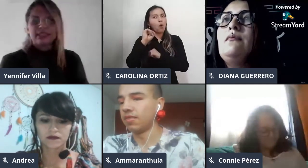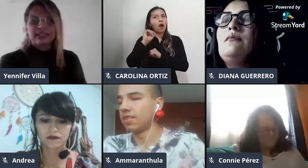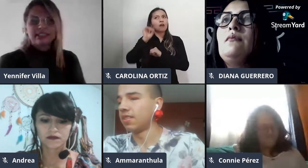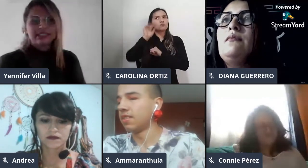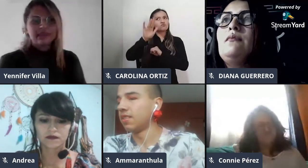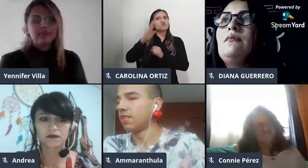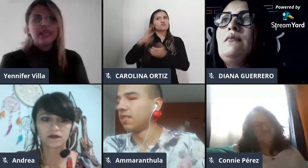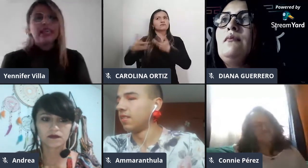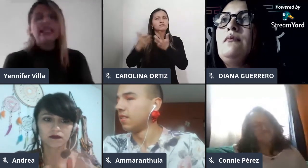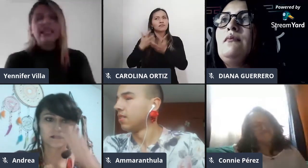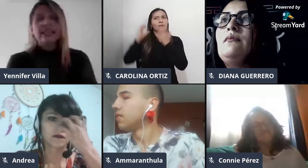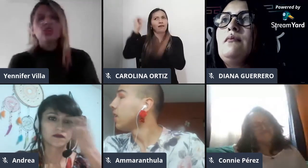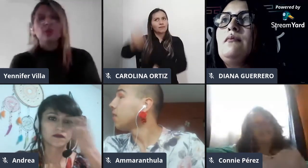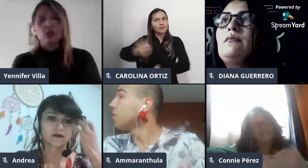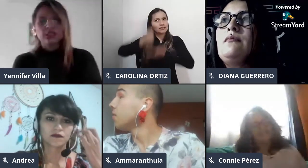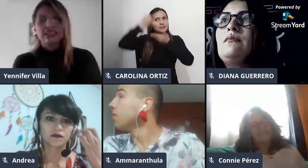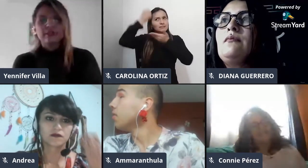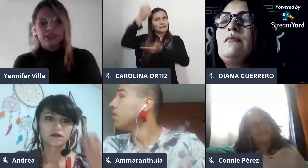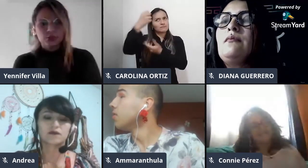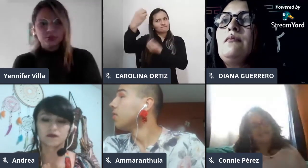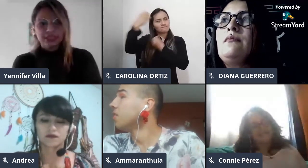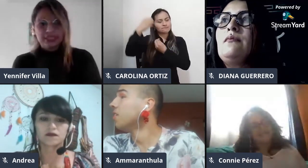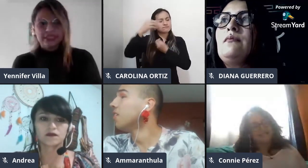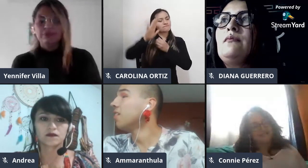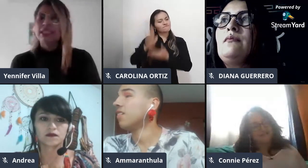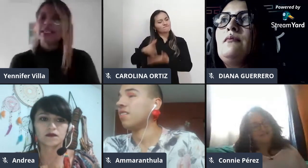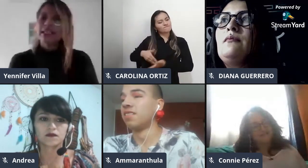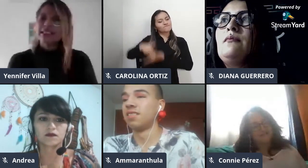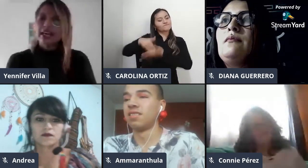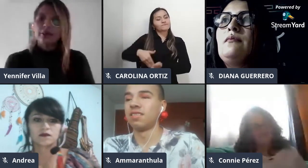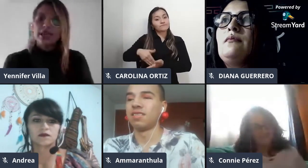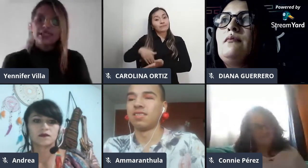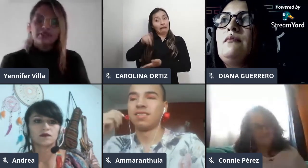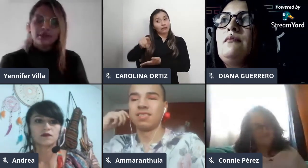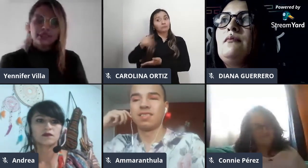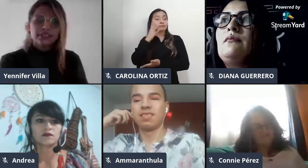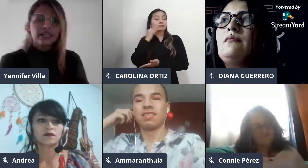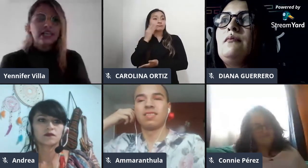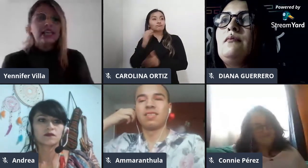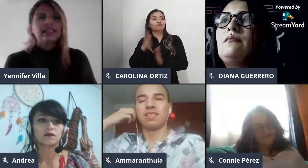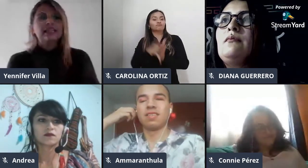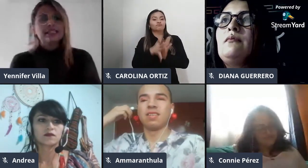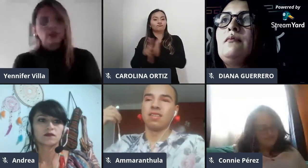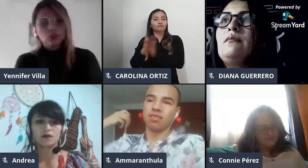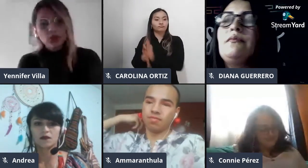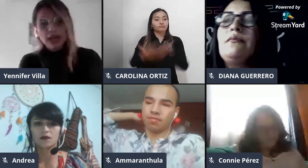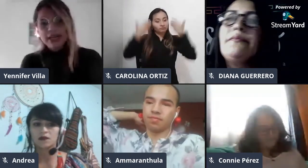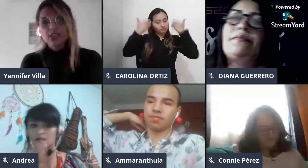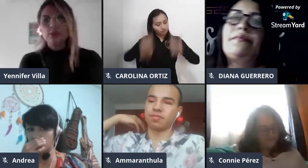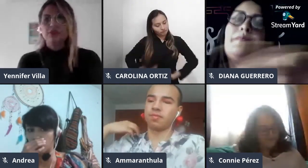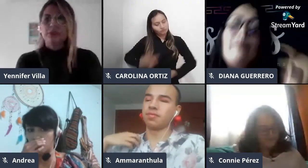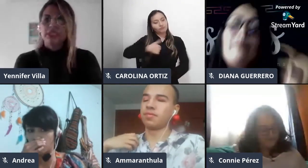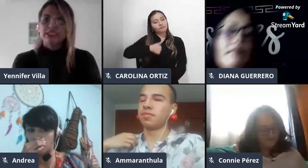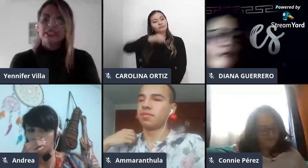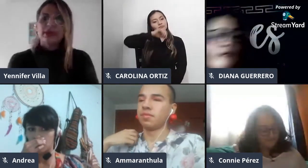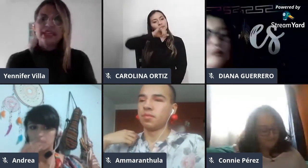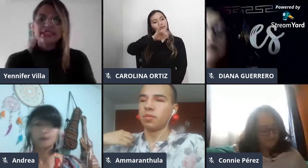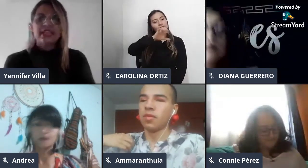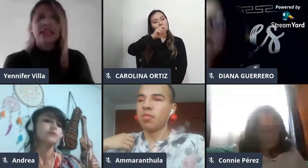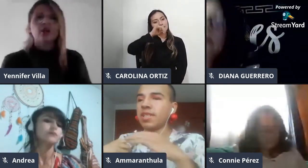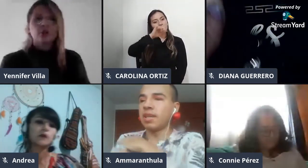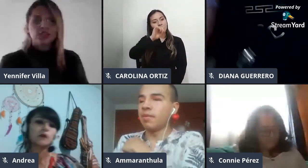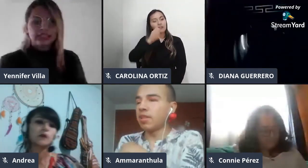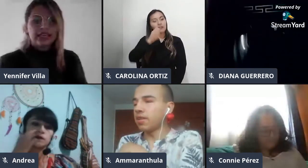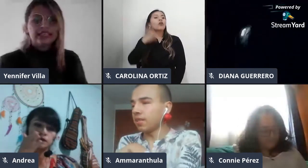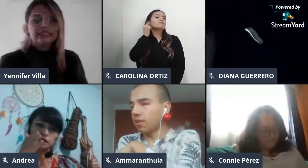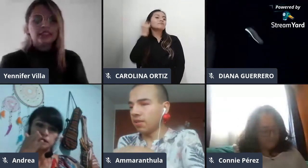capitalista, capacitista y que nos va a contar también de su experiencia. ¿Y quién les habla? Jennifer Villa. Desde dos lugares, como feminista y